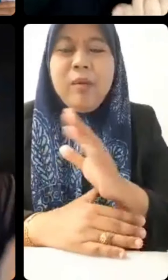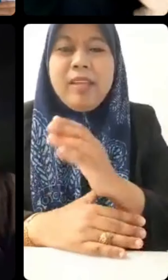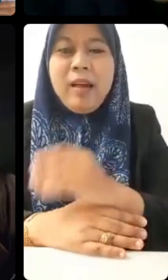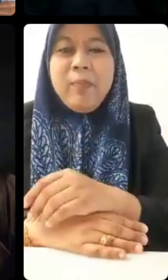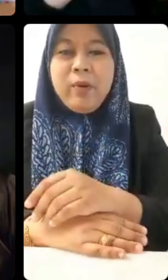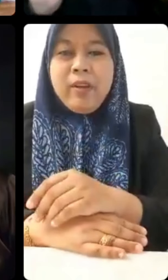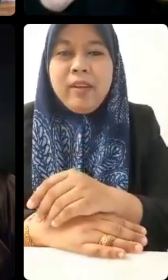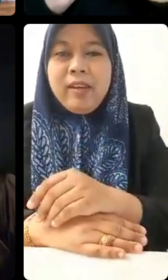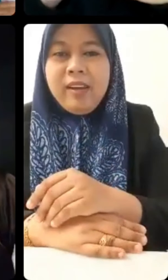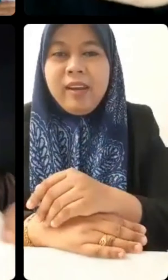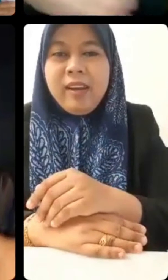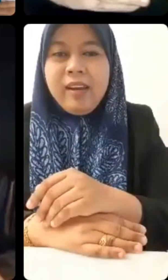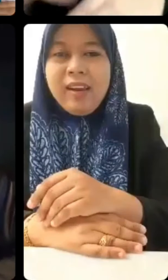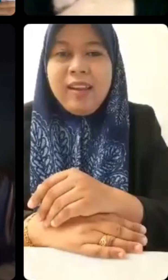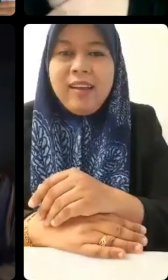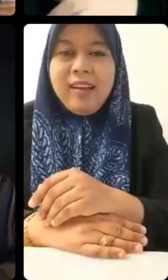Upload, saya banyak upload.